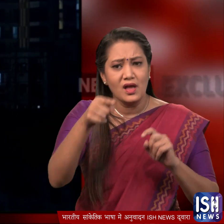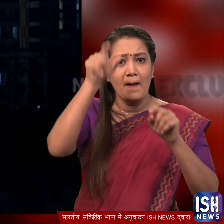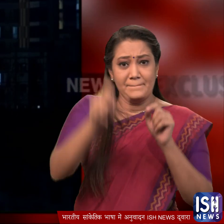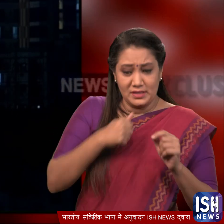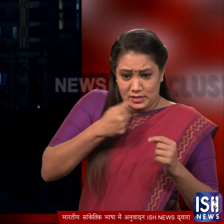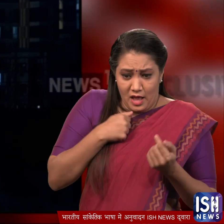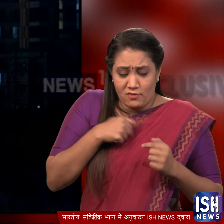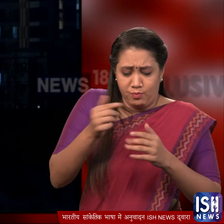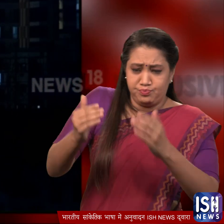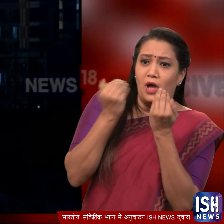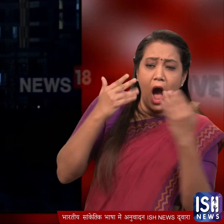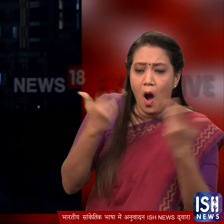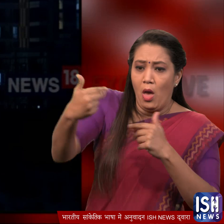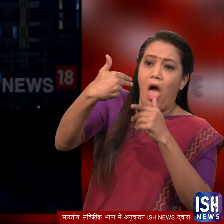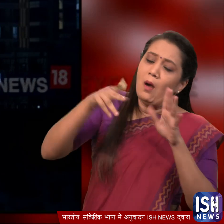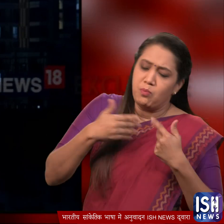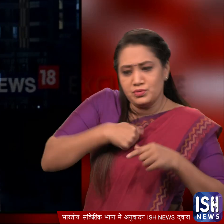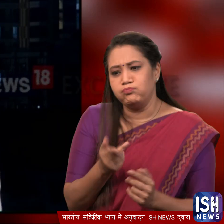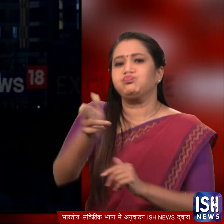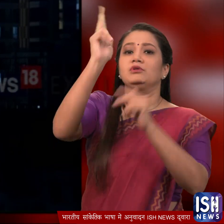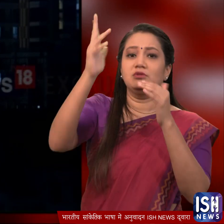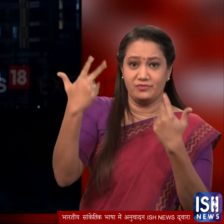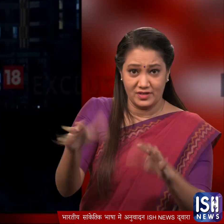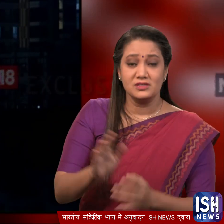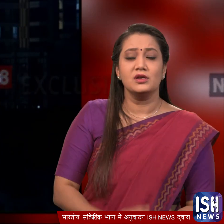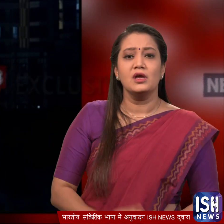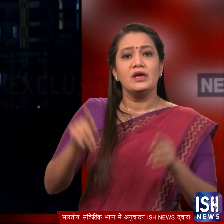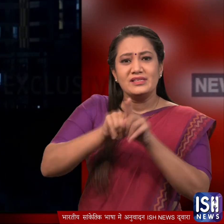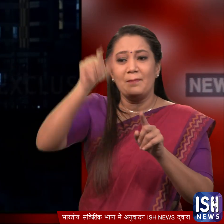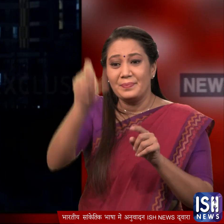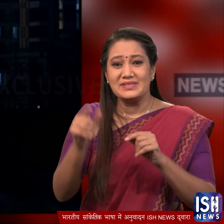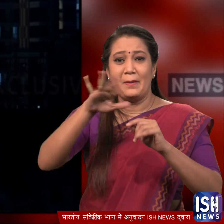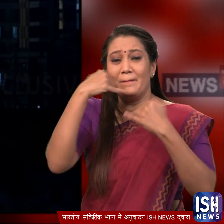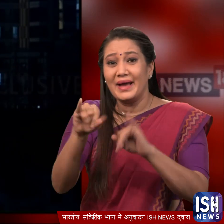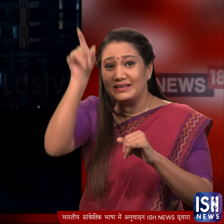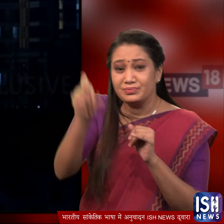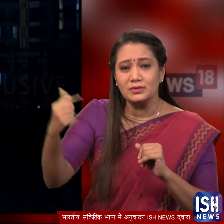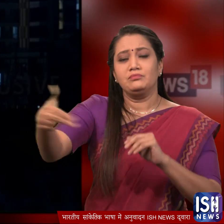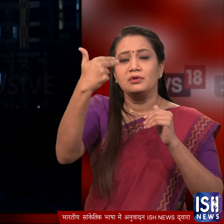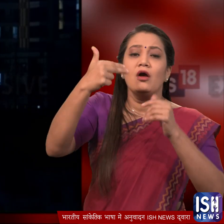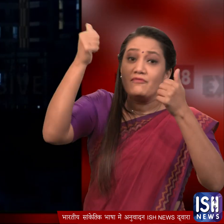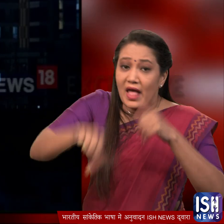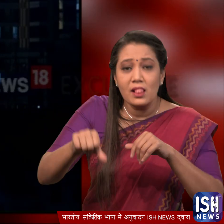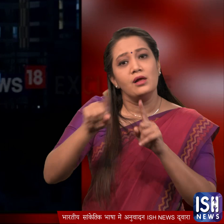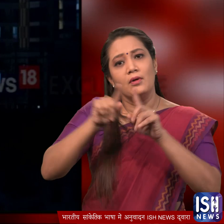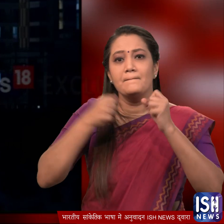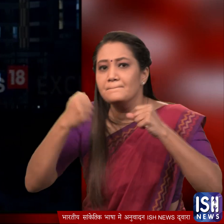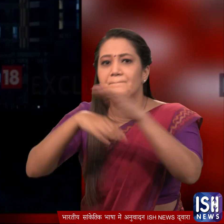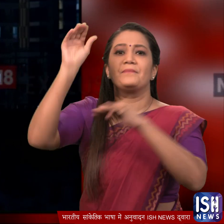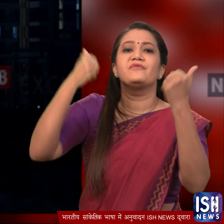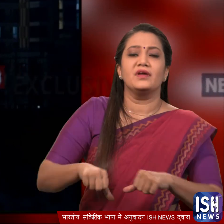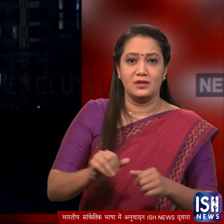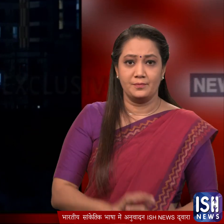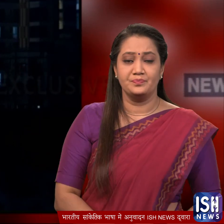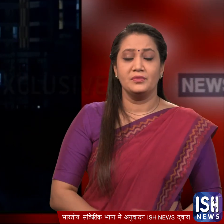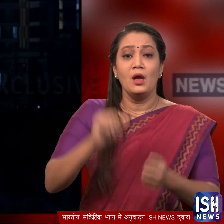रहा है कि उसने अपने आप को बचाने के लिए गोली चलाई थी। उसी वजह से दुकान में तमंचा लेकर घुसा बदमाश अपने मंसूबों में नाकाम रहा और भाग भी नहीं